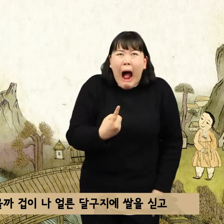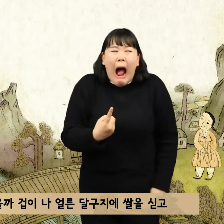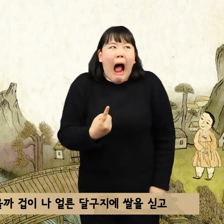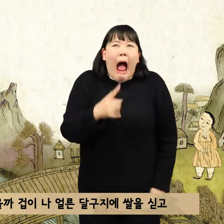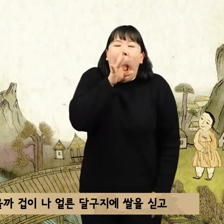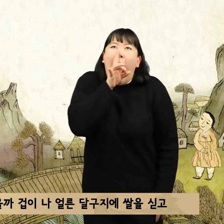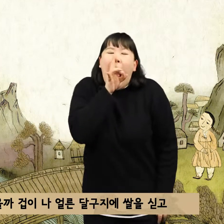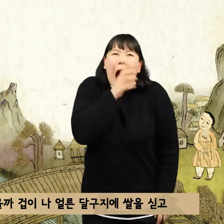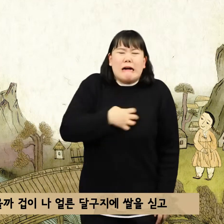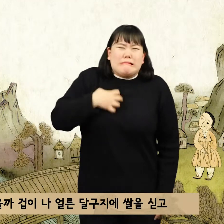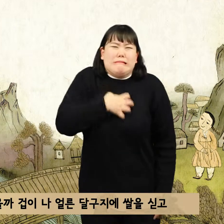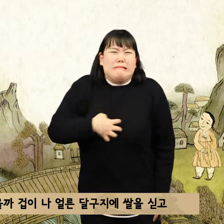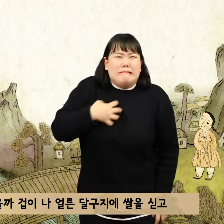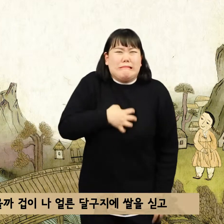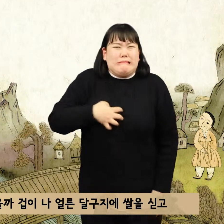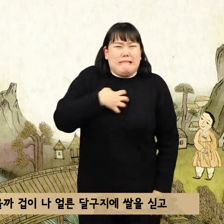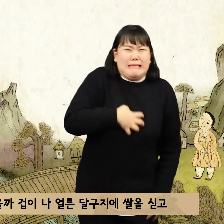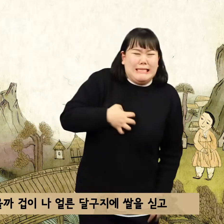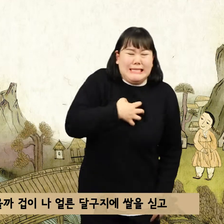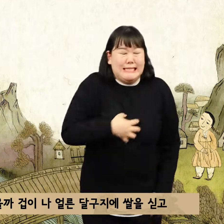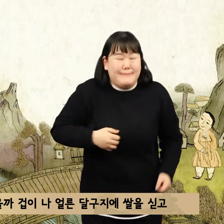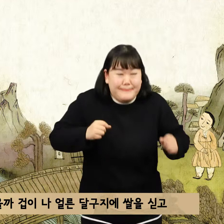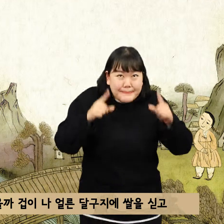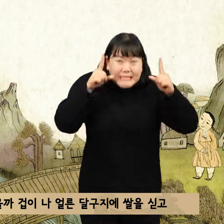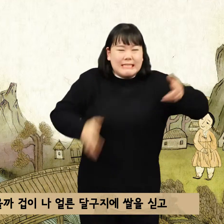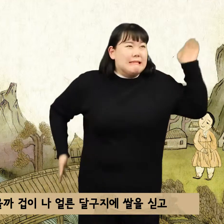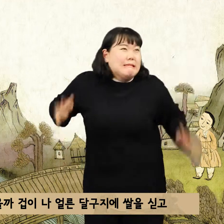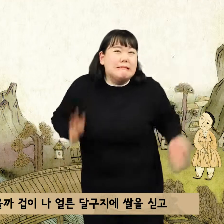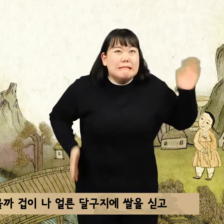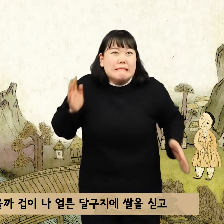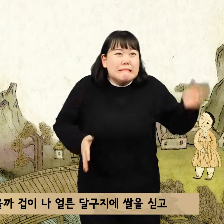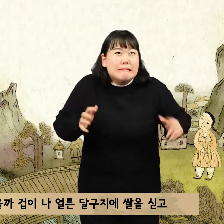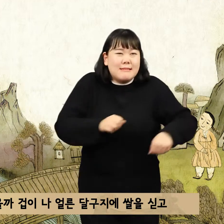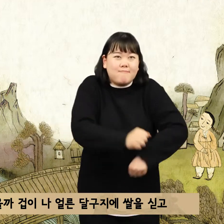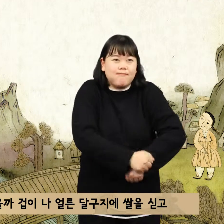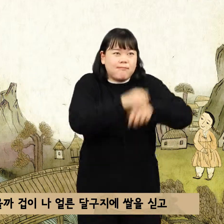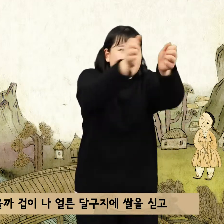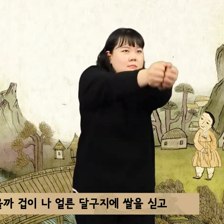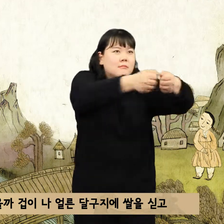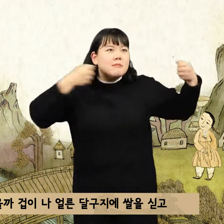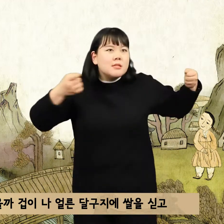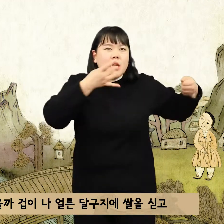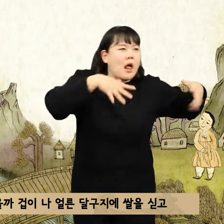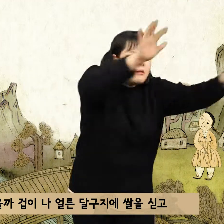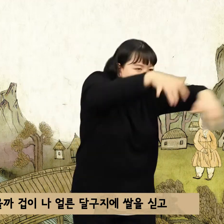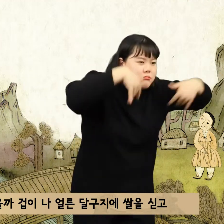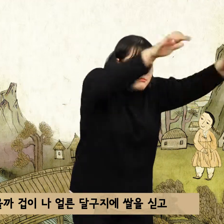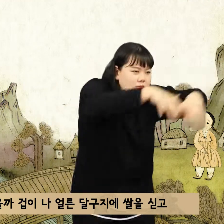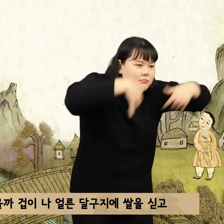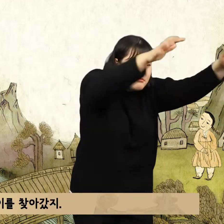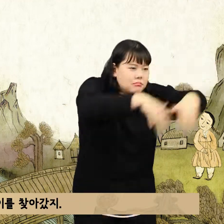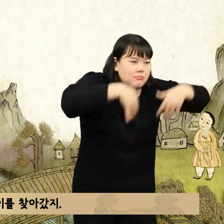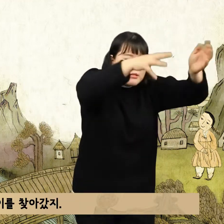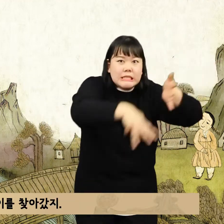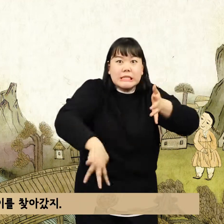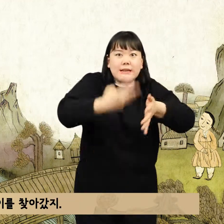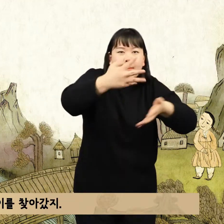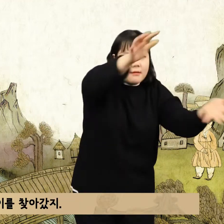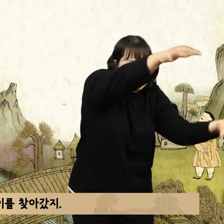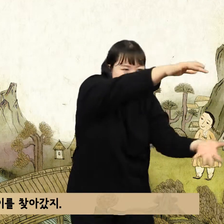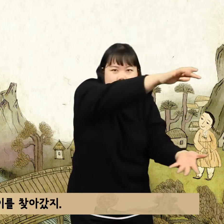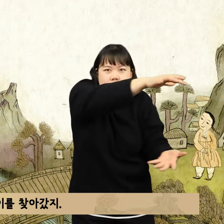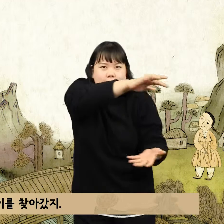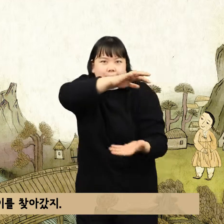그리고 저승사자가 또 찾아올까 겁이나 얼른 달구지에 쌀을 싣고